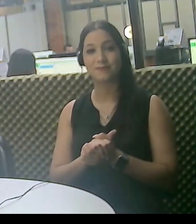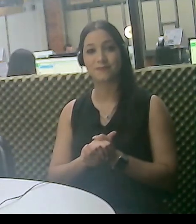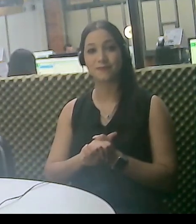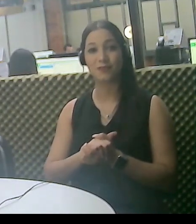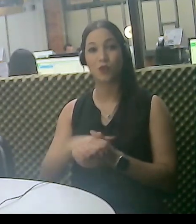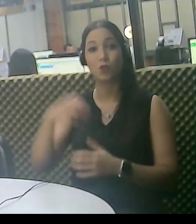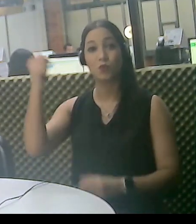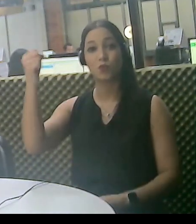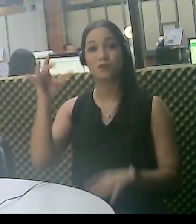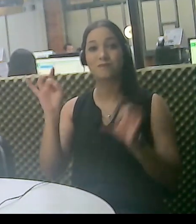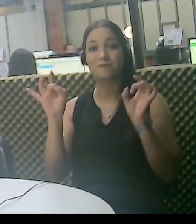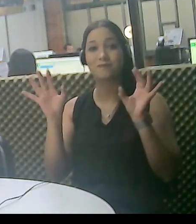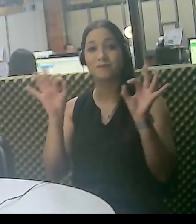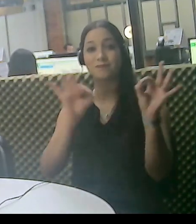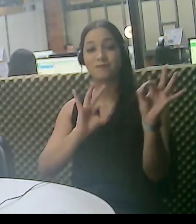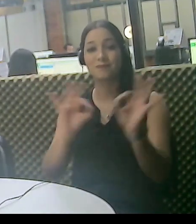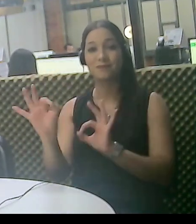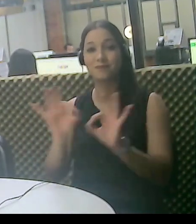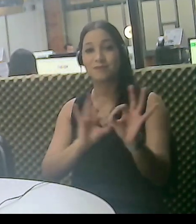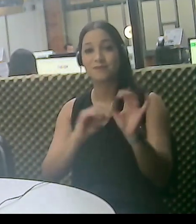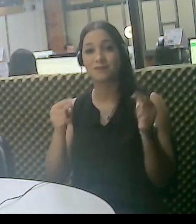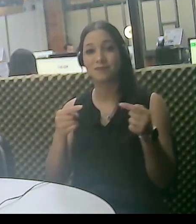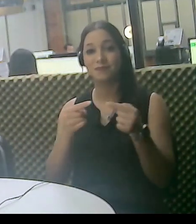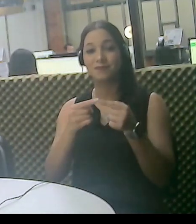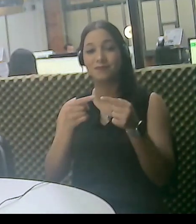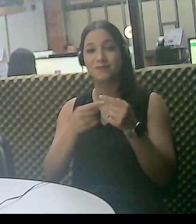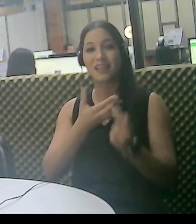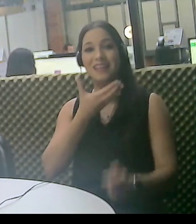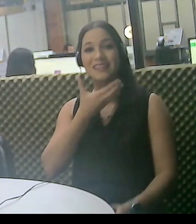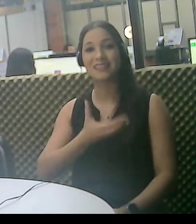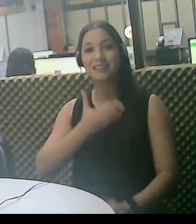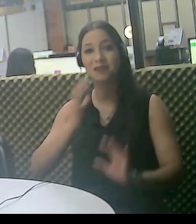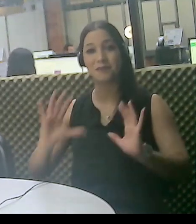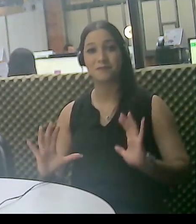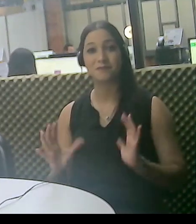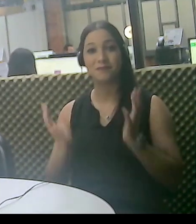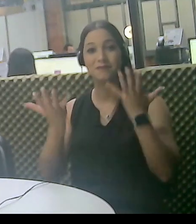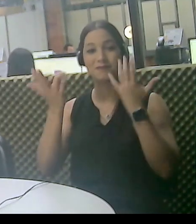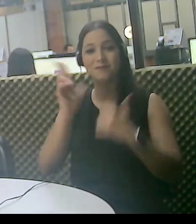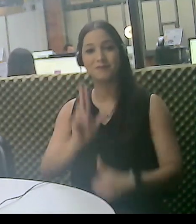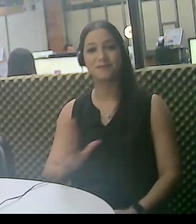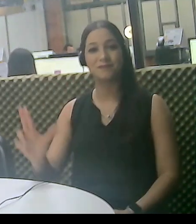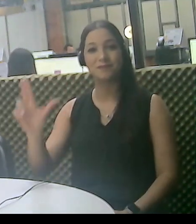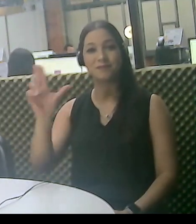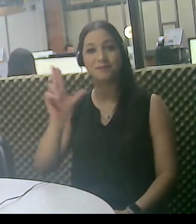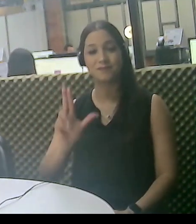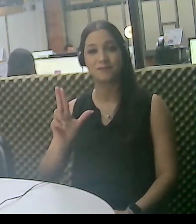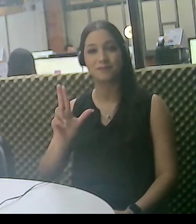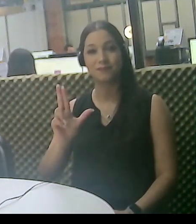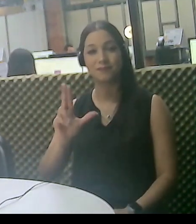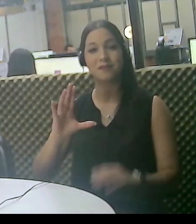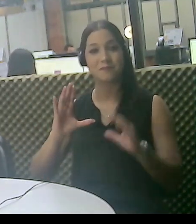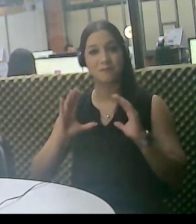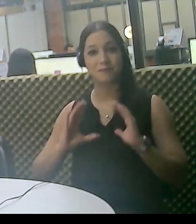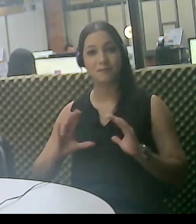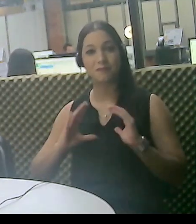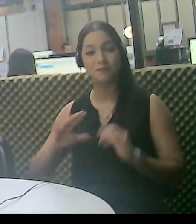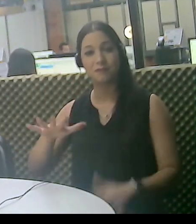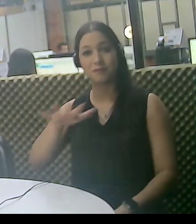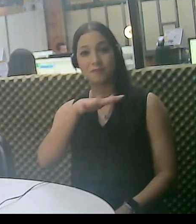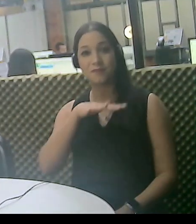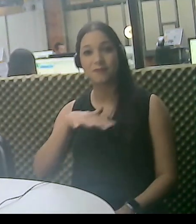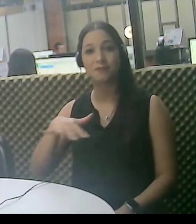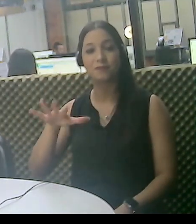Iluminação especial e decoração típica dão boas-vindas à celebração do Natal em Uberlândia. As praças, espaços